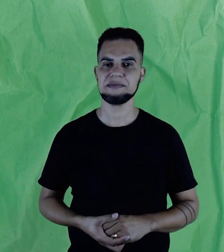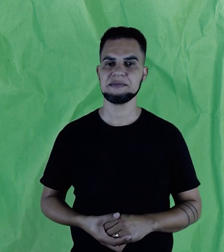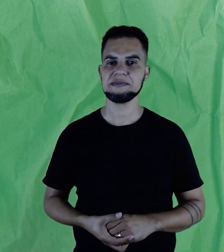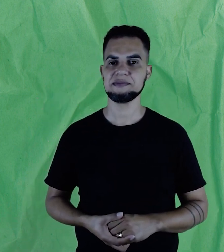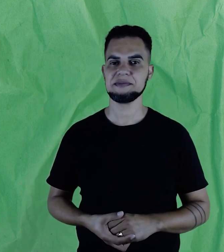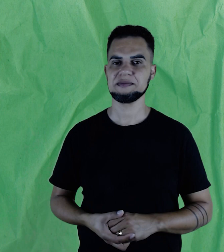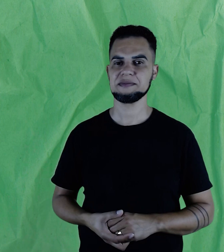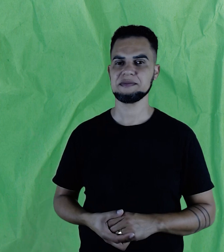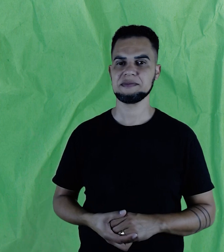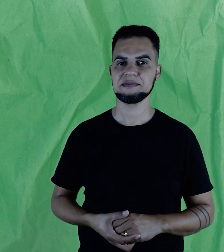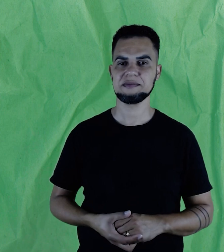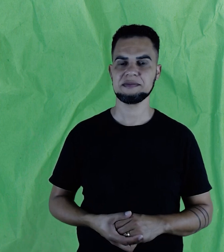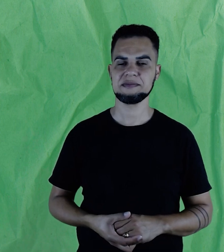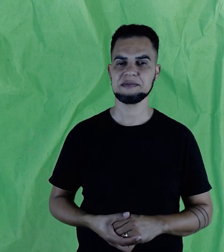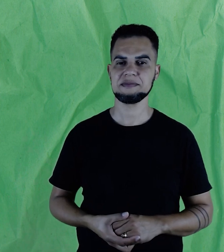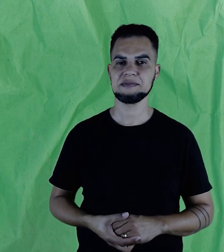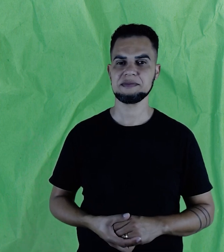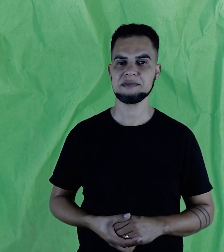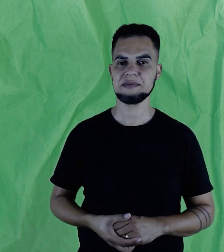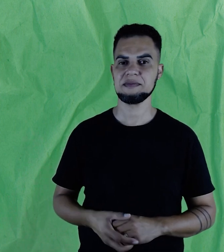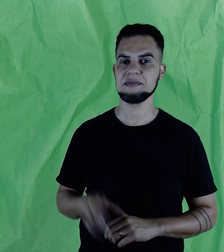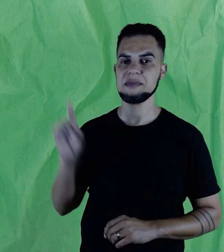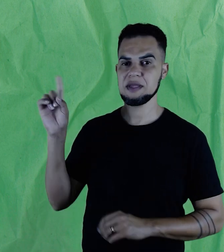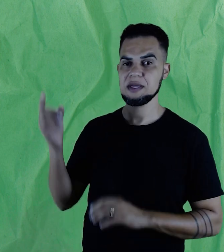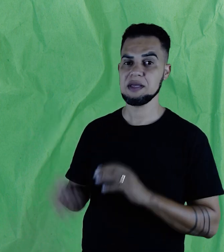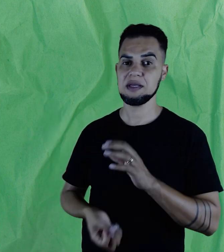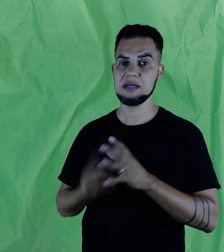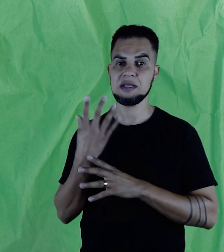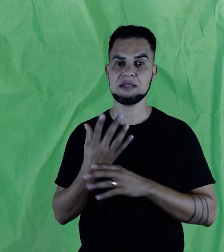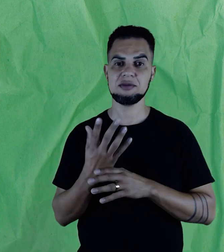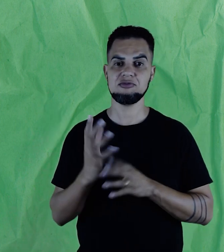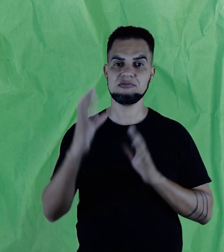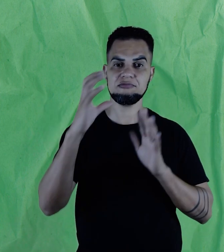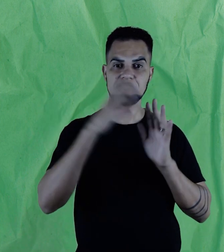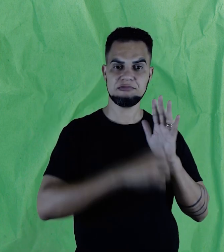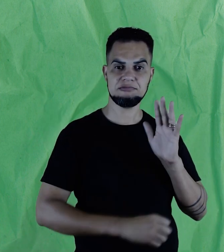Aqui em criação, eu vou em autenticação.